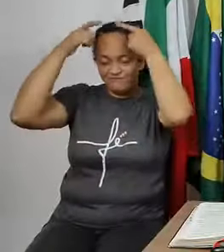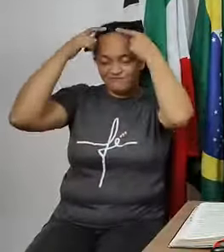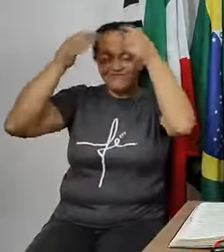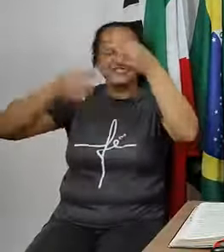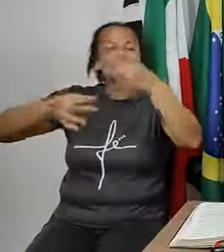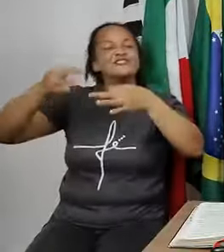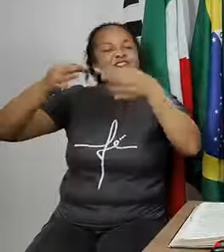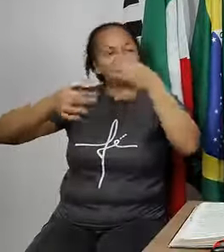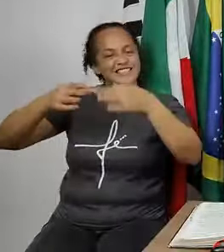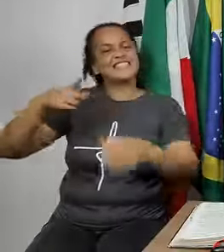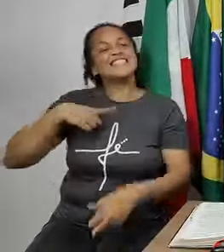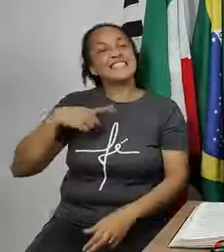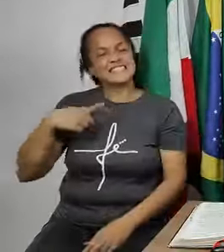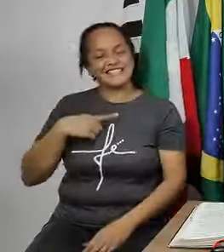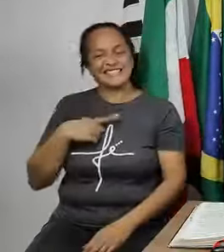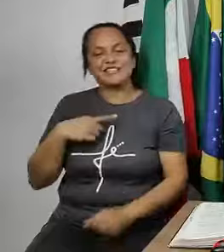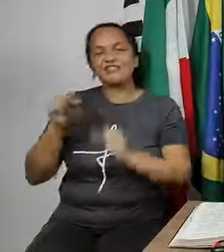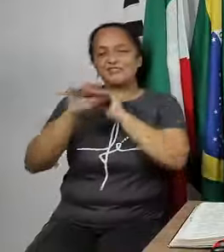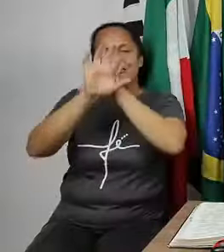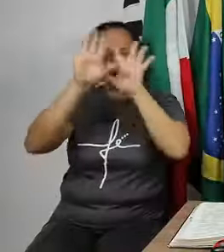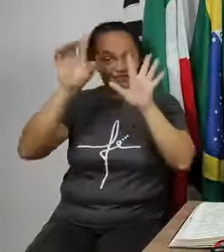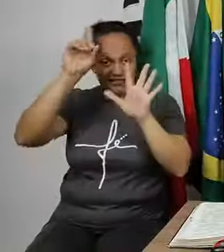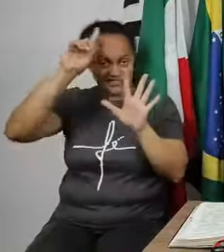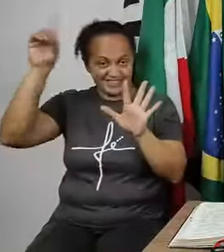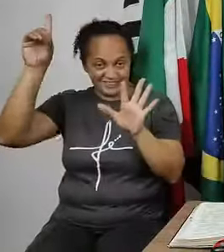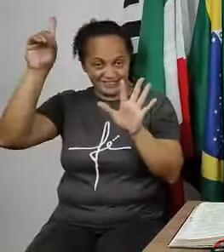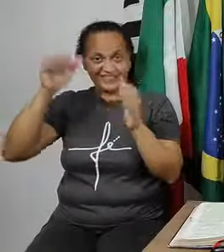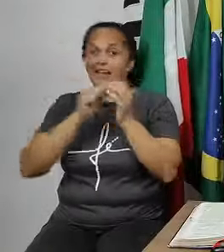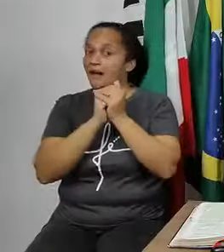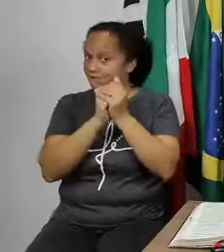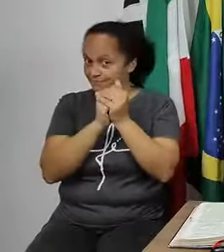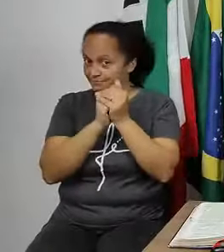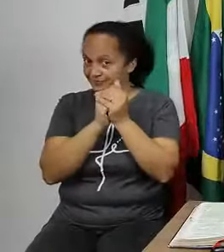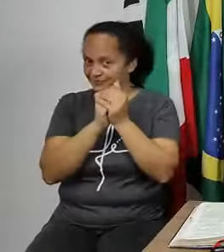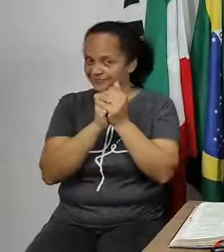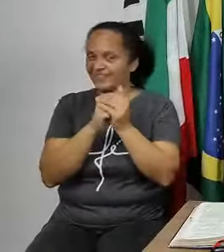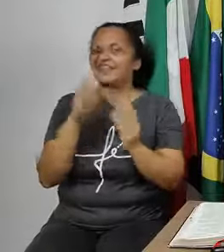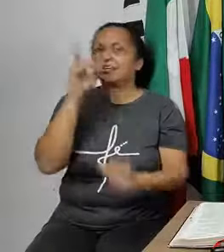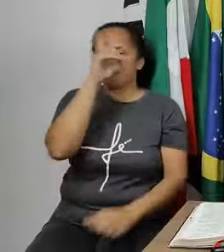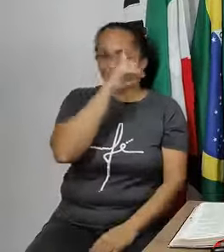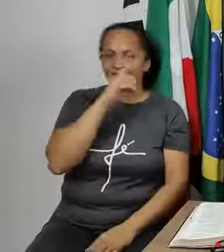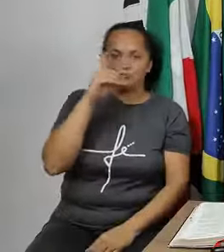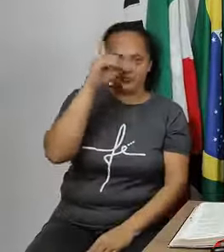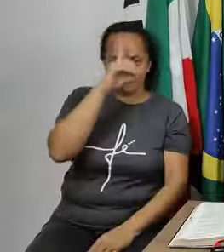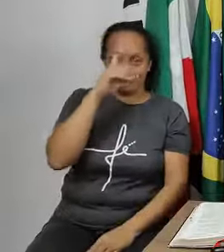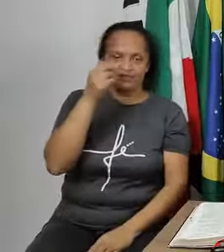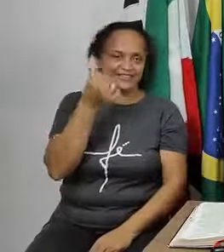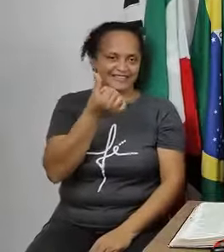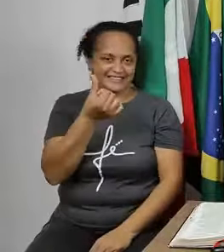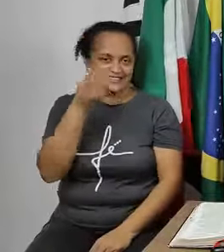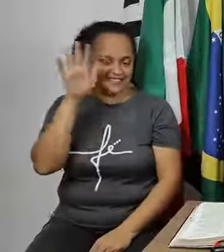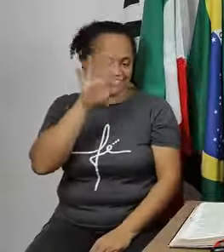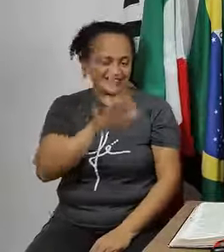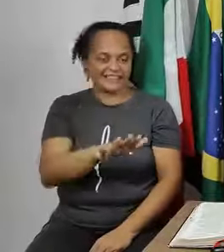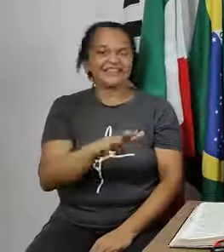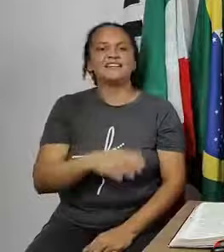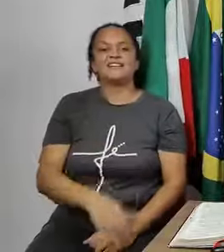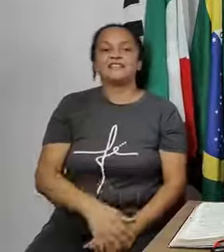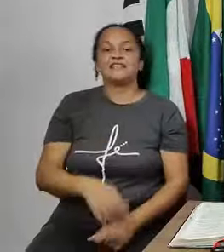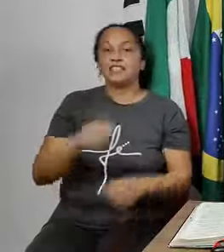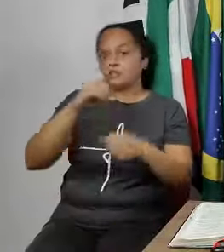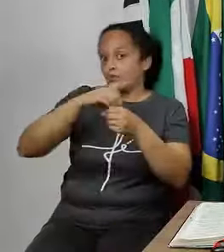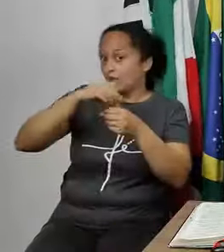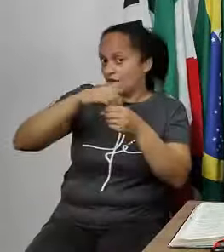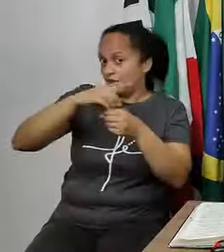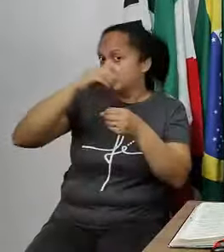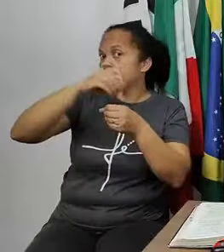mim. Glória a Deus, Amém, meu irmão? Domingo agora, 6 da tarde, os dízimos, as ofertas, os